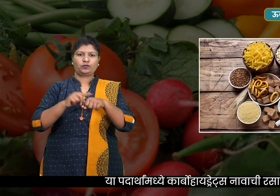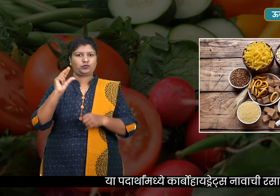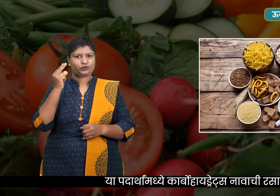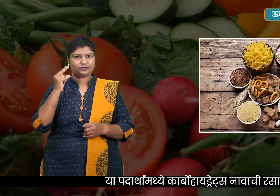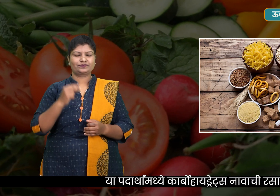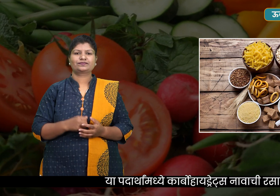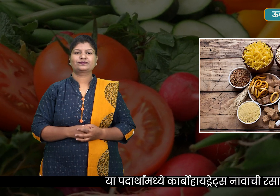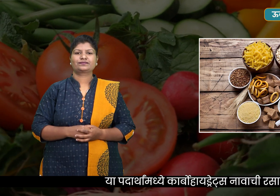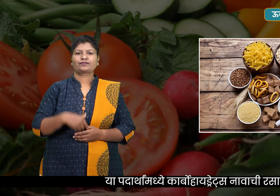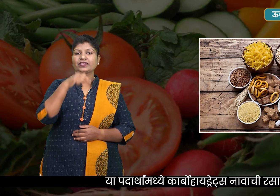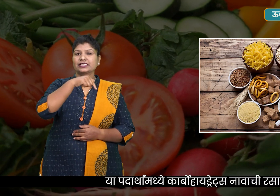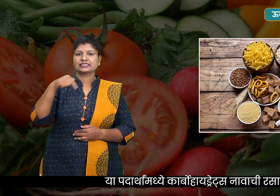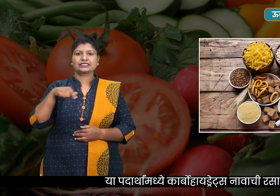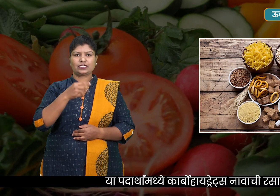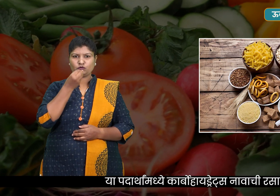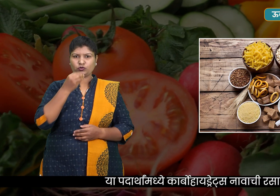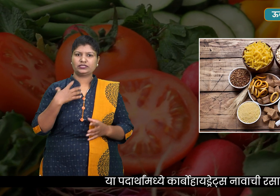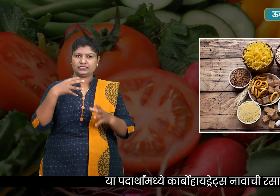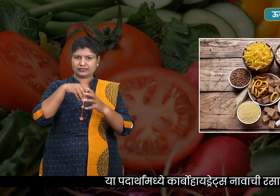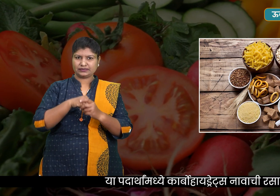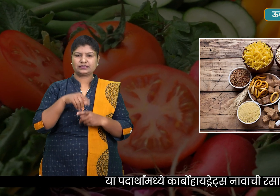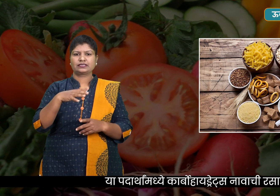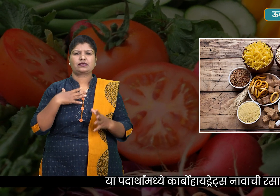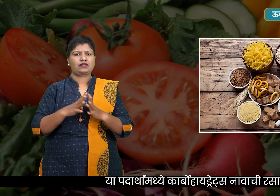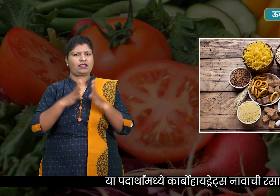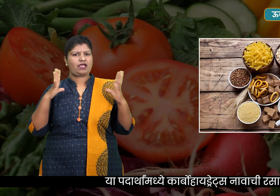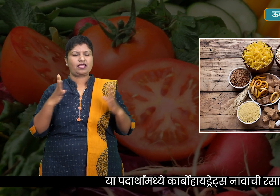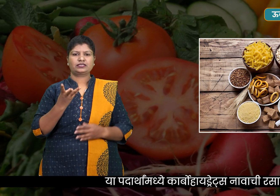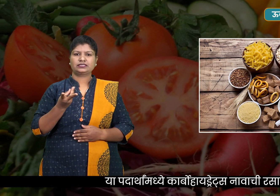या पदार्थांमध्ये कार्बोहायड्रेट्स नावाची रसायने